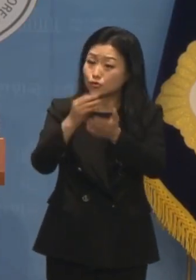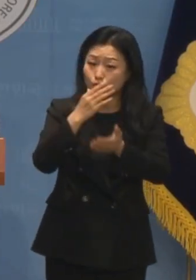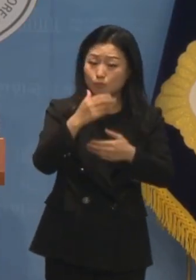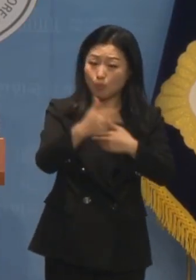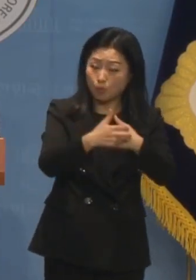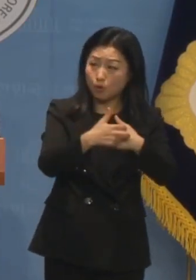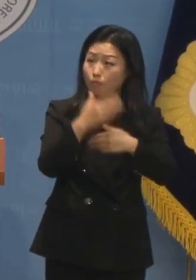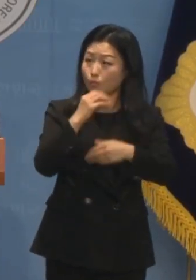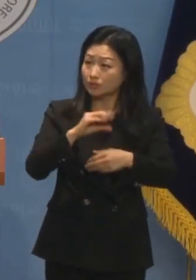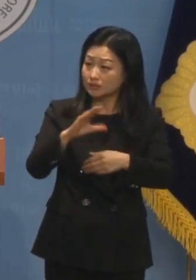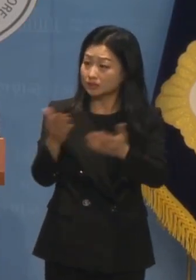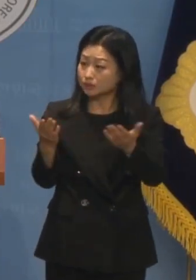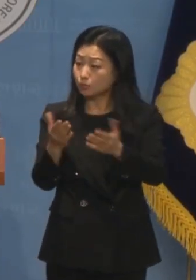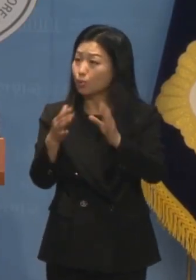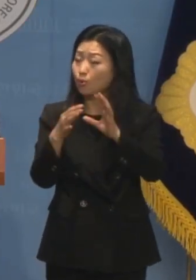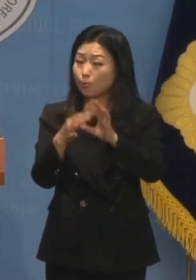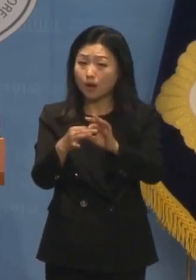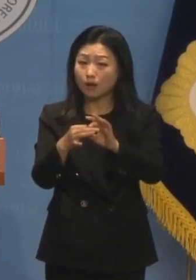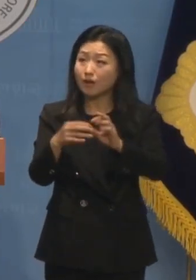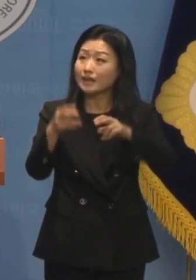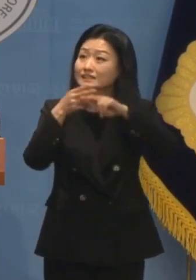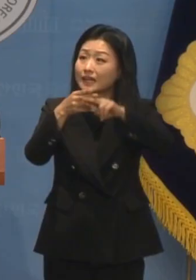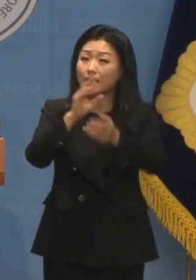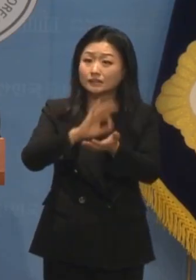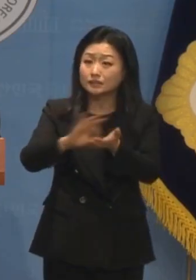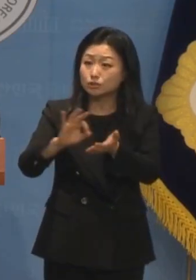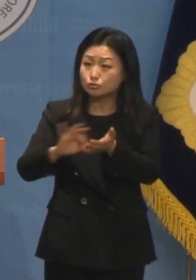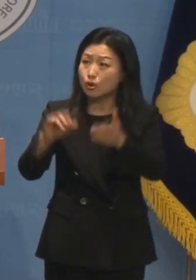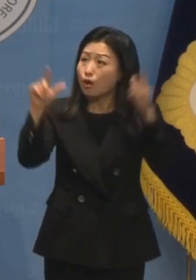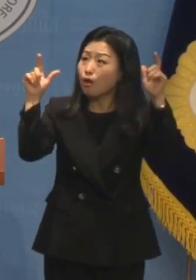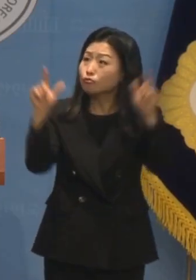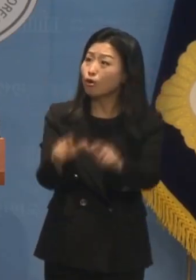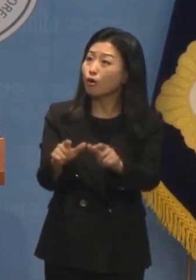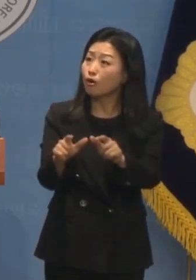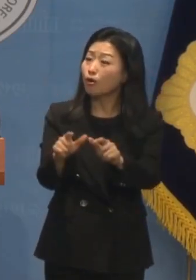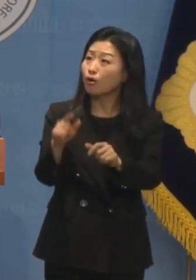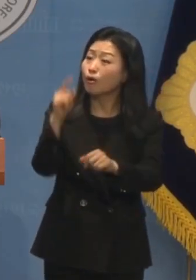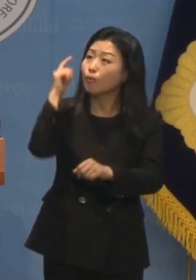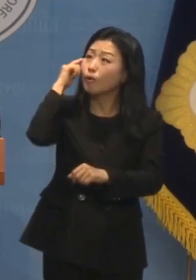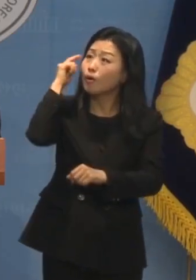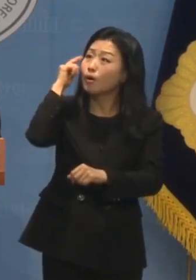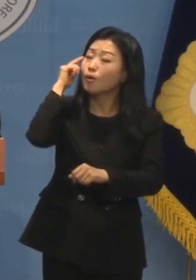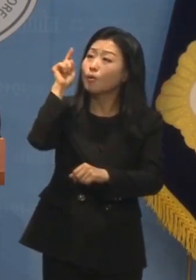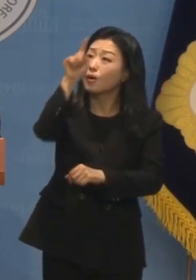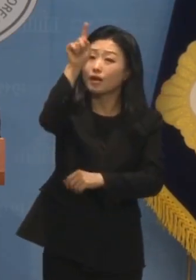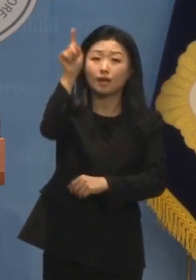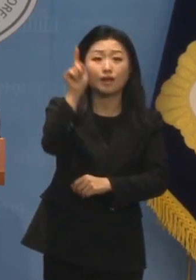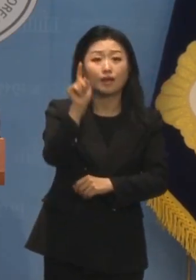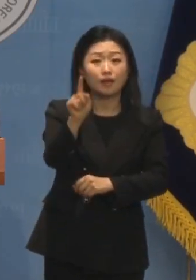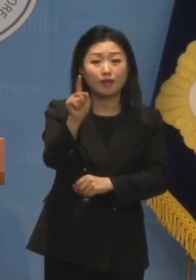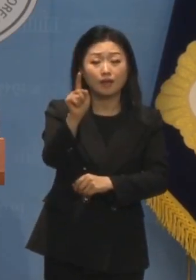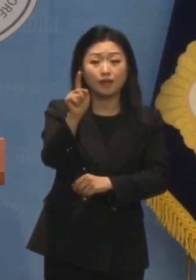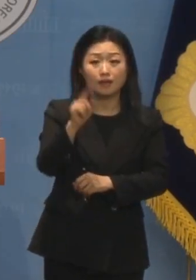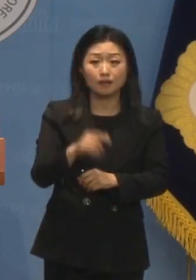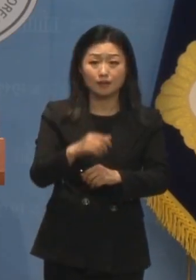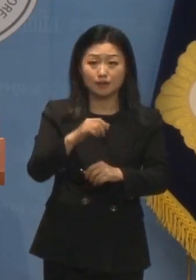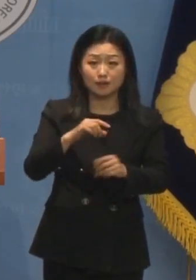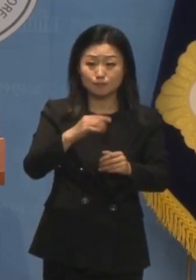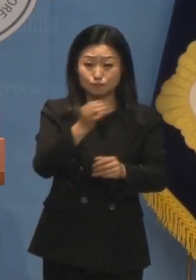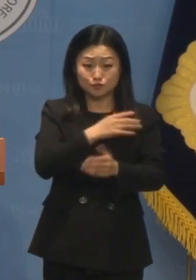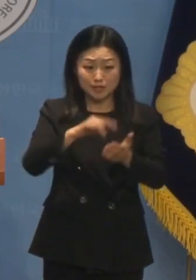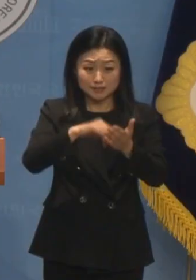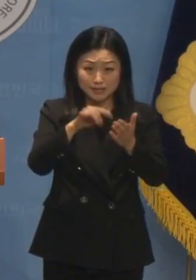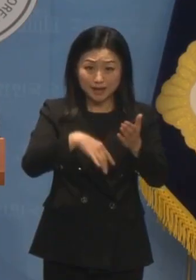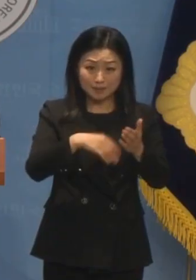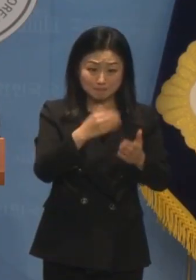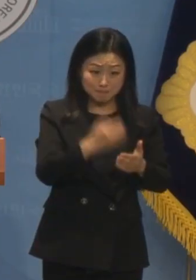복지 노동 분야의 재량 지출은 큰폭으로 했습니까 기만 대규모 감세정책의